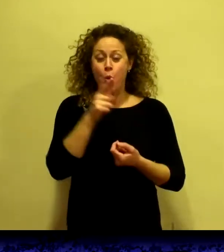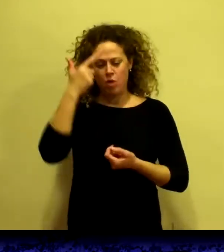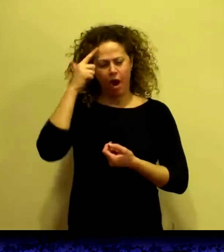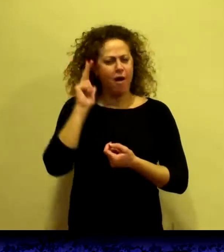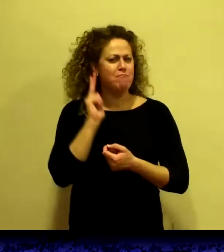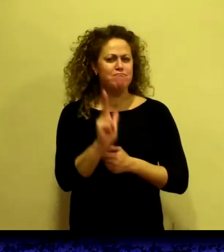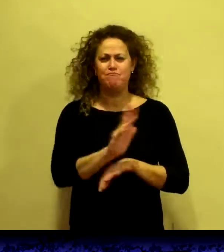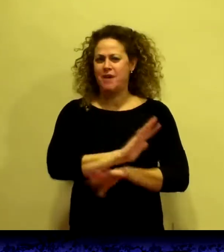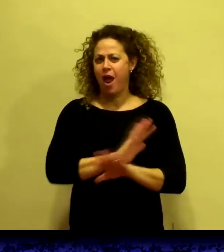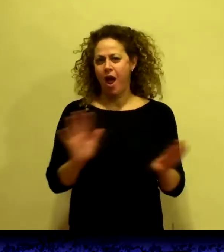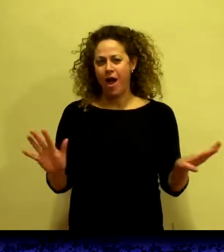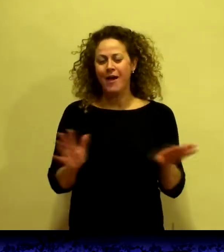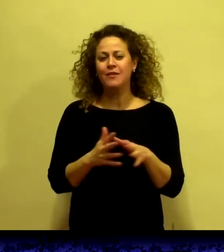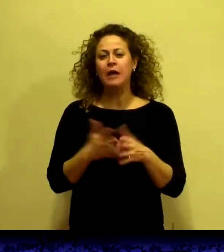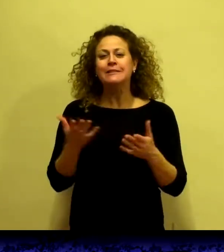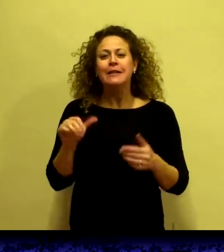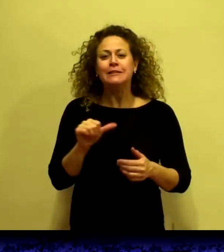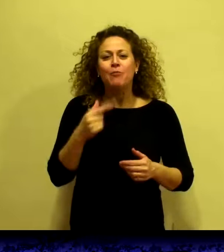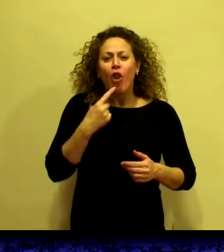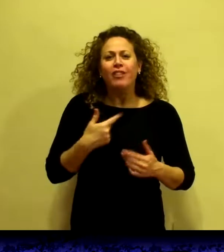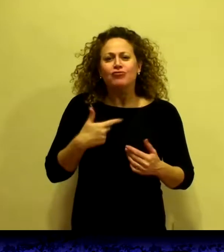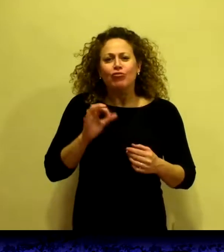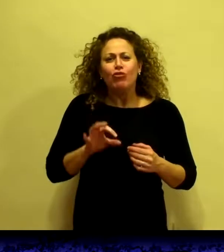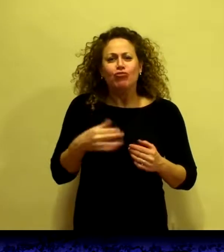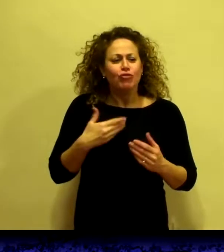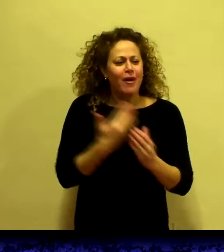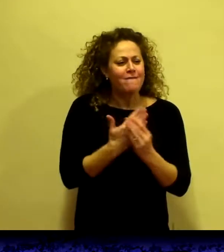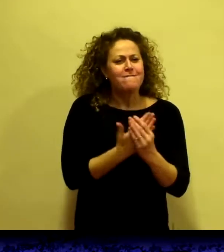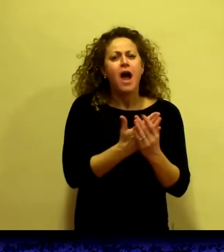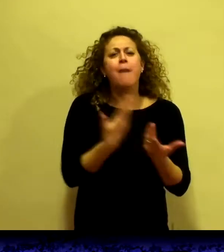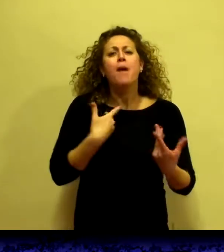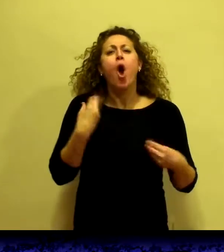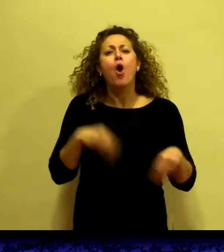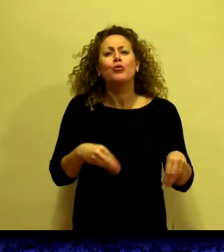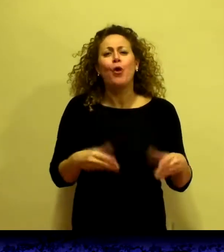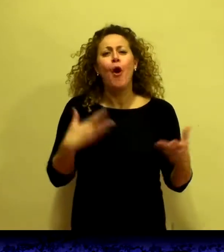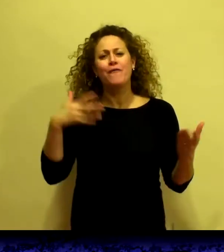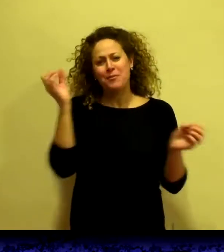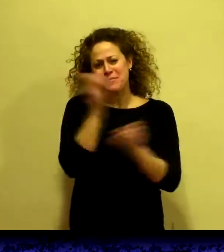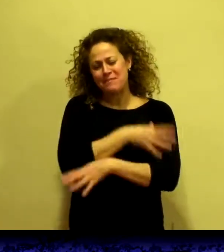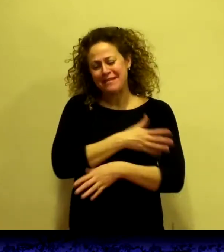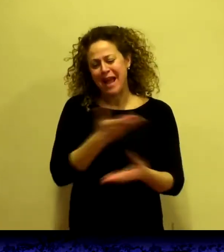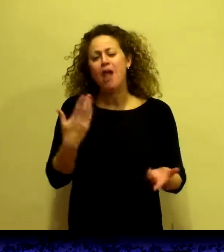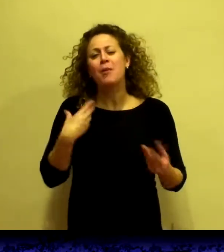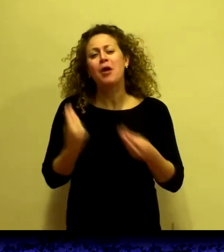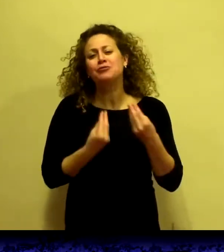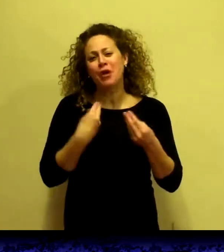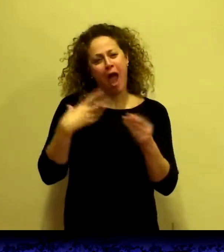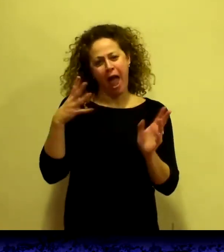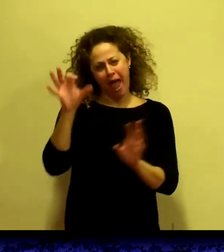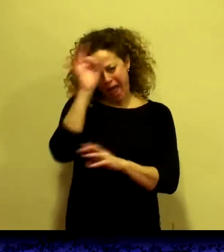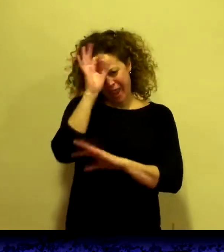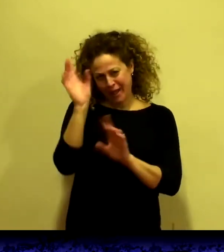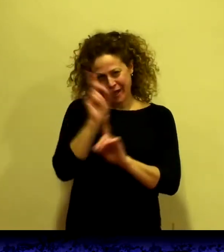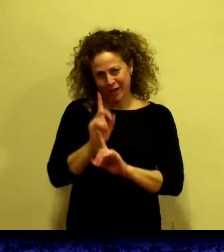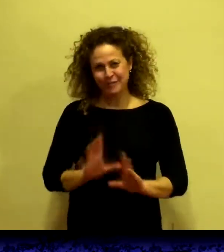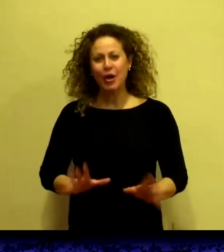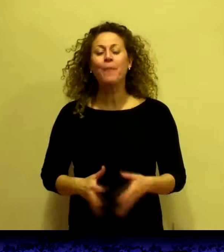da qualche parte ce l'ho. Le carte dei Pokémon. Vabbè, quelle sono sempre avute. Vabbè,